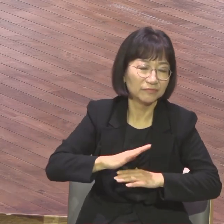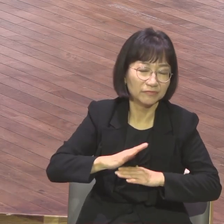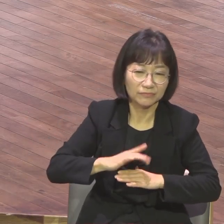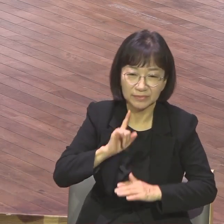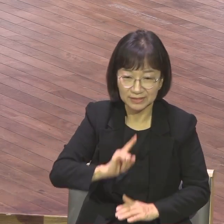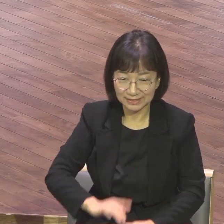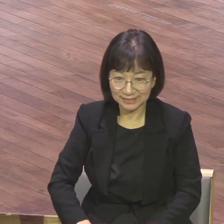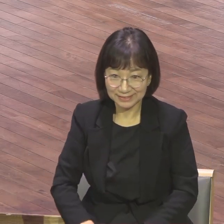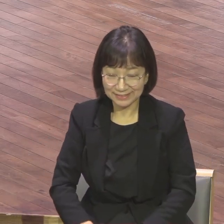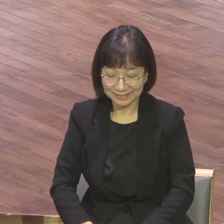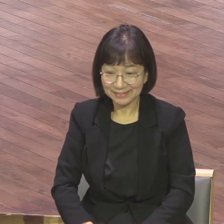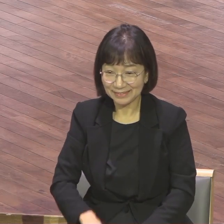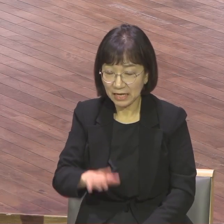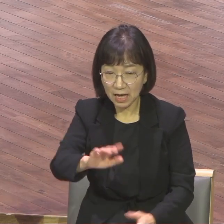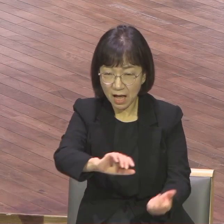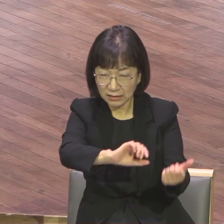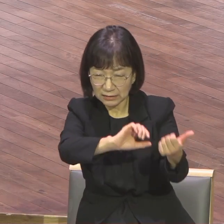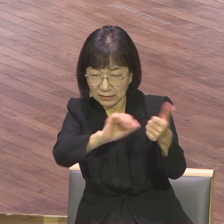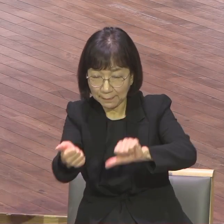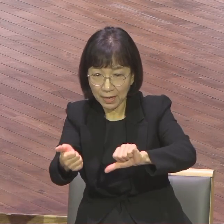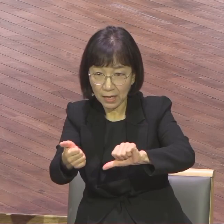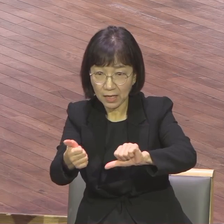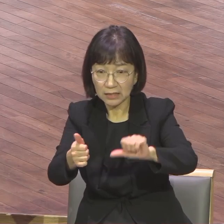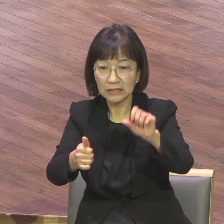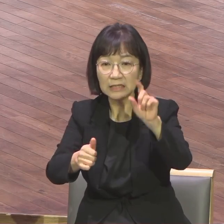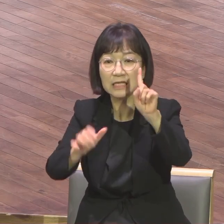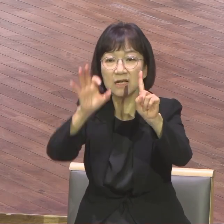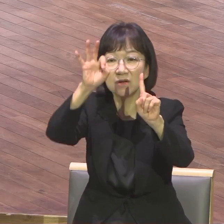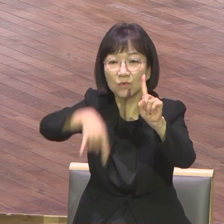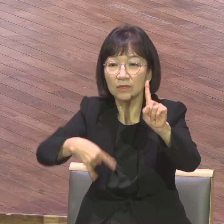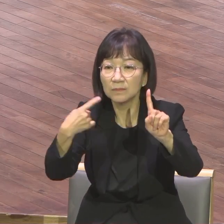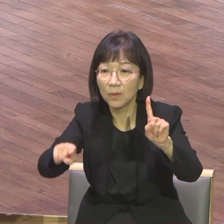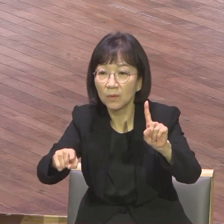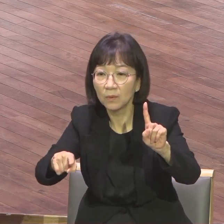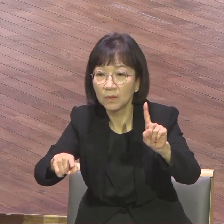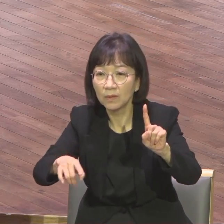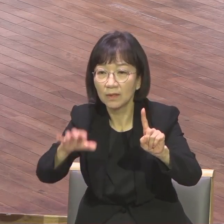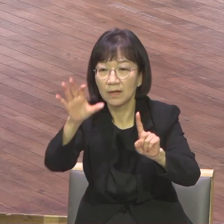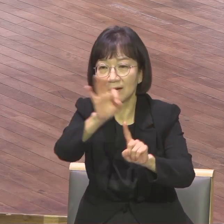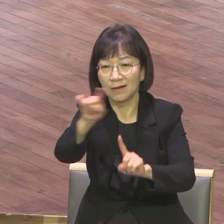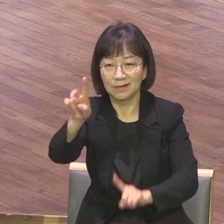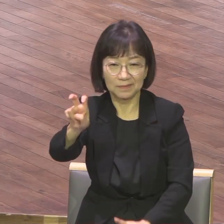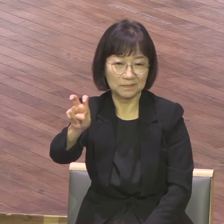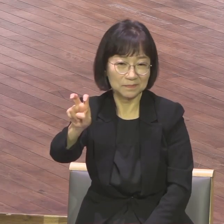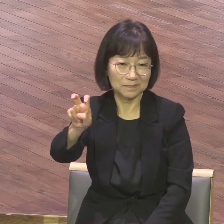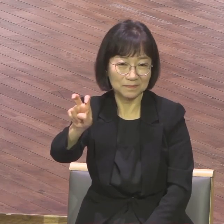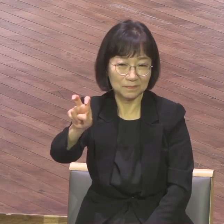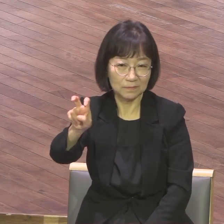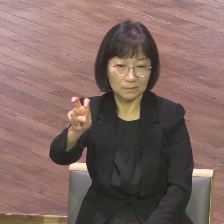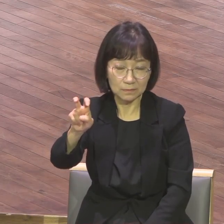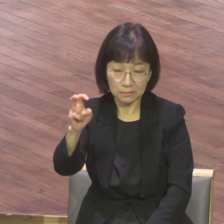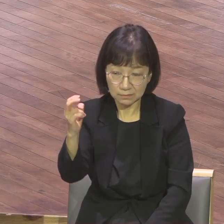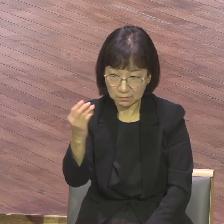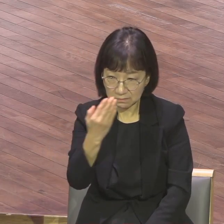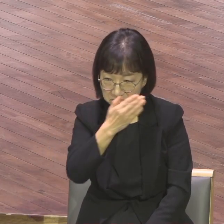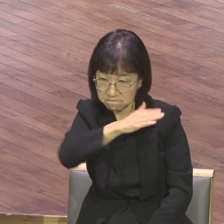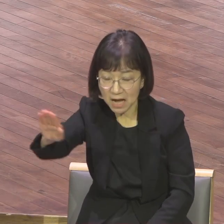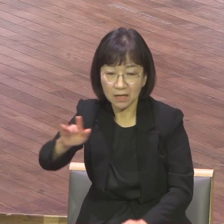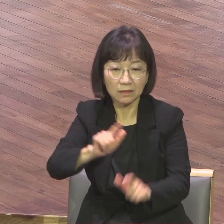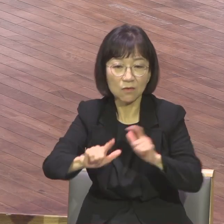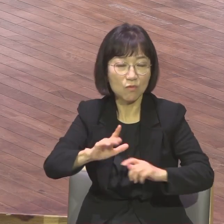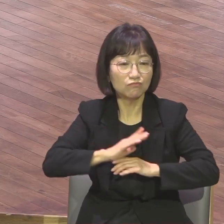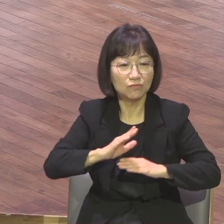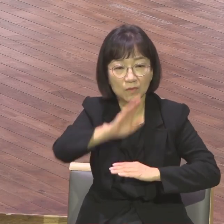사망 원인 중에 제일 높은 암보다 더 무서운 질병이 바로 감사할 줄 모르는 병